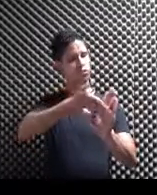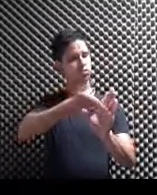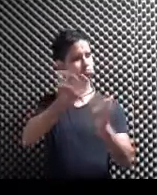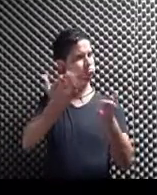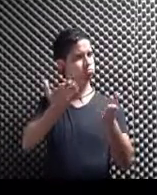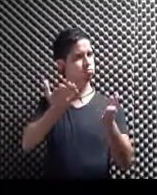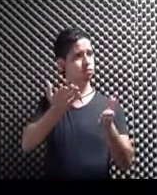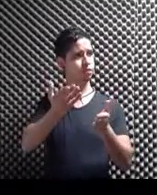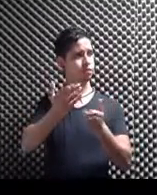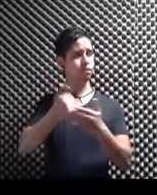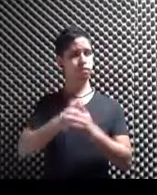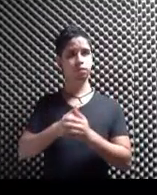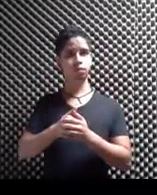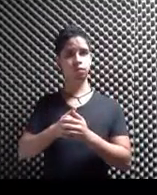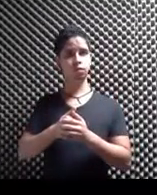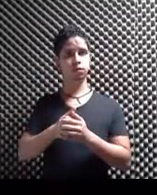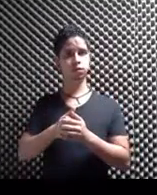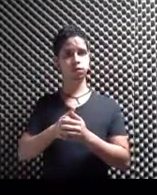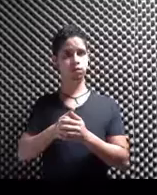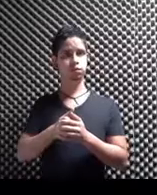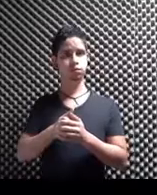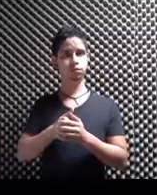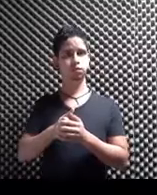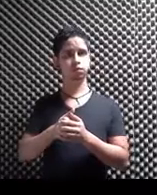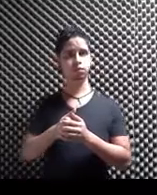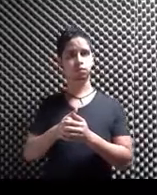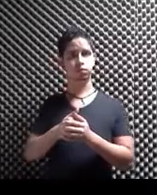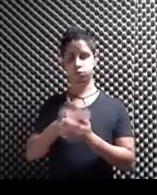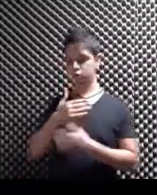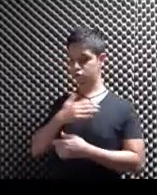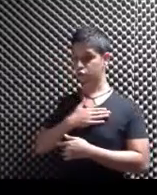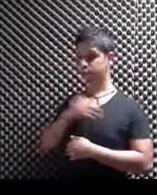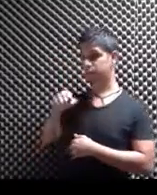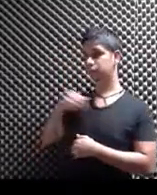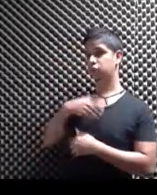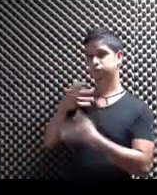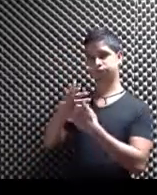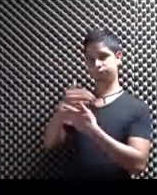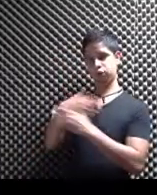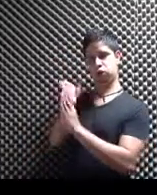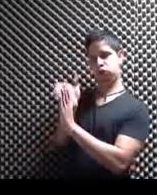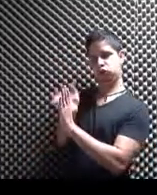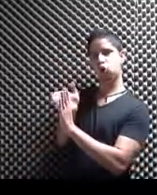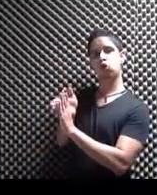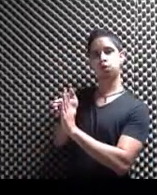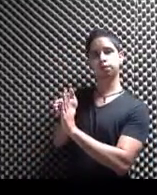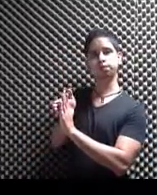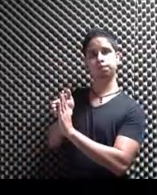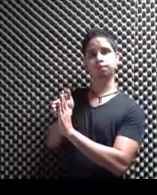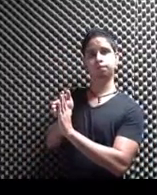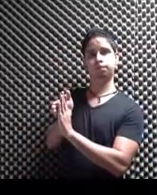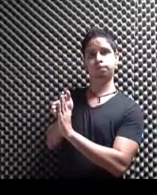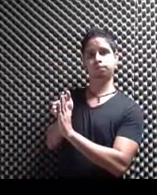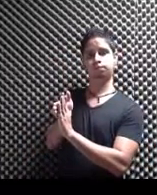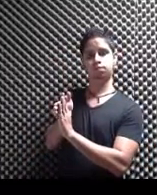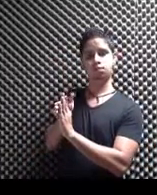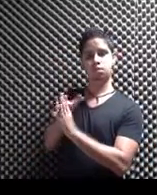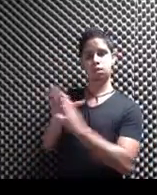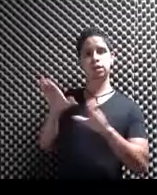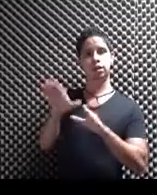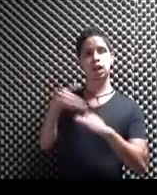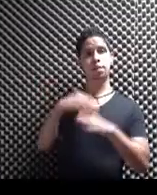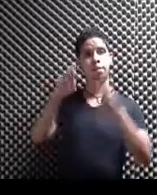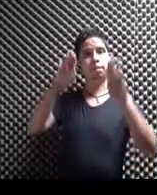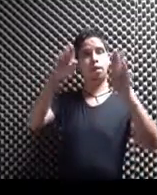a la llamada que tenemos ahí esperando. Pues, claro que sí. Pues, en mi carácter personal, sí. Soy psicóloga y, pues, hice mi